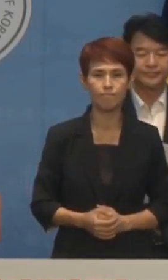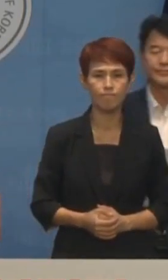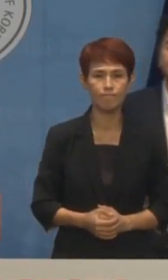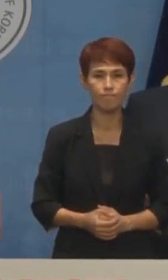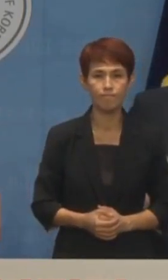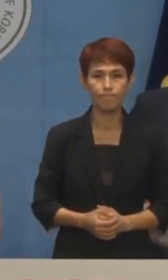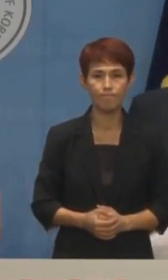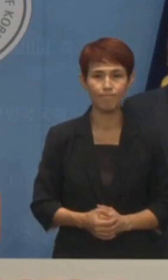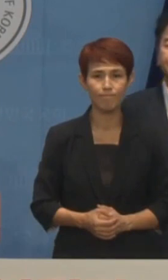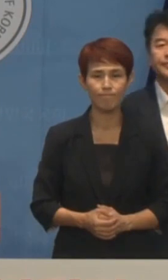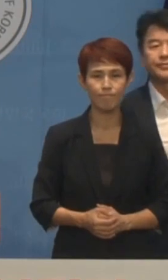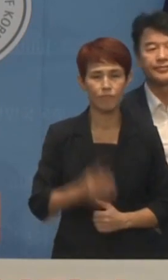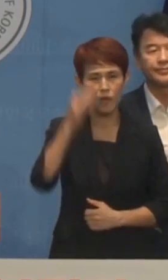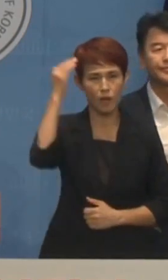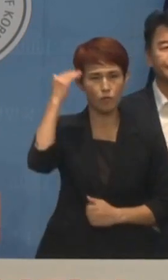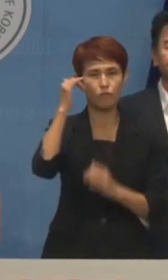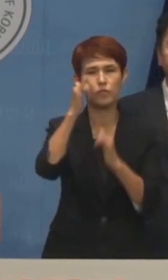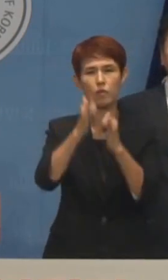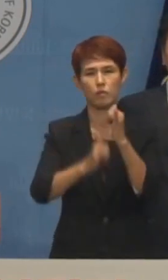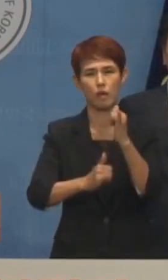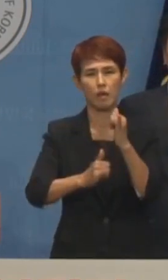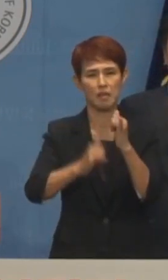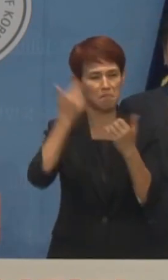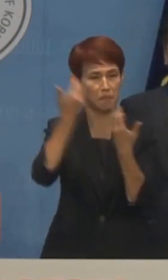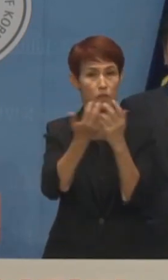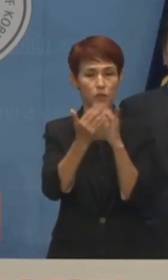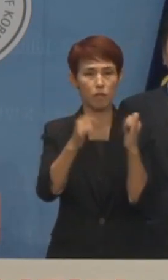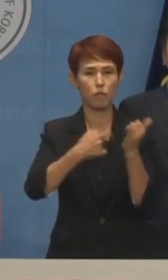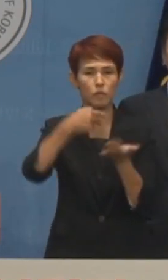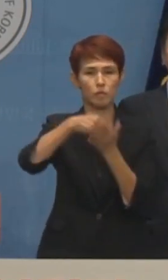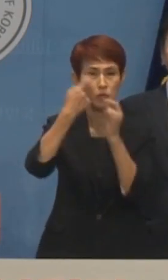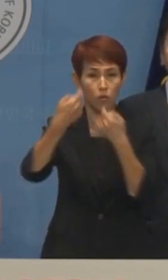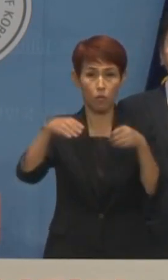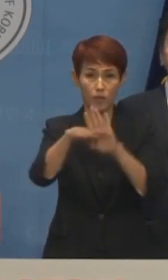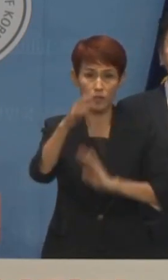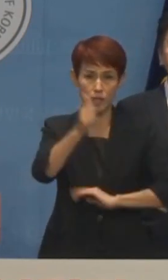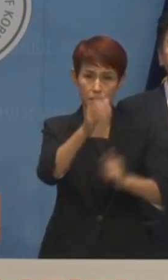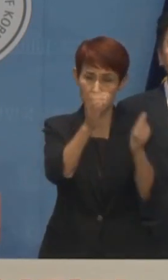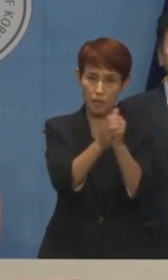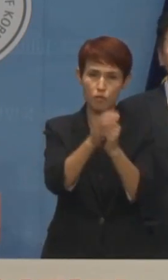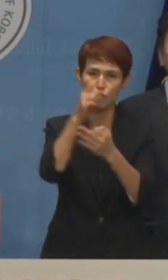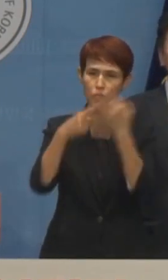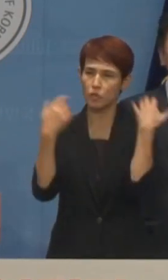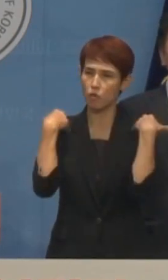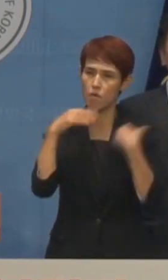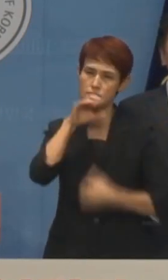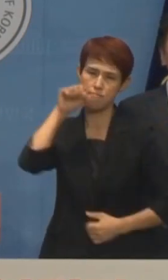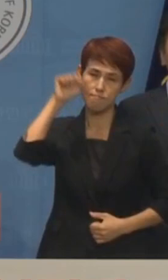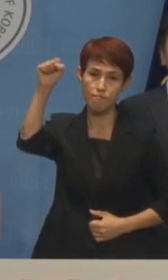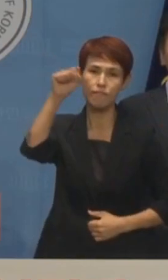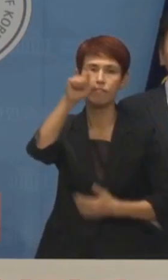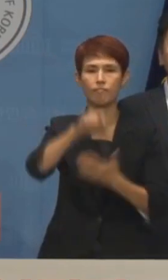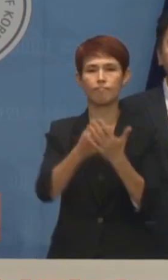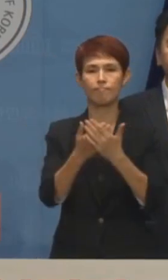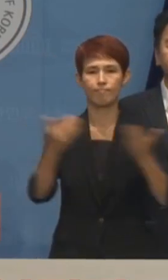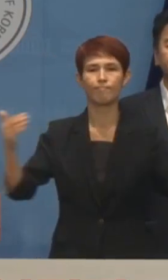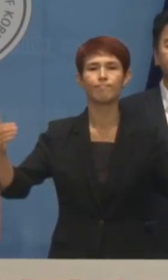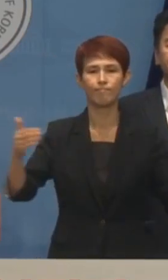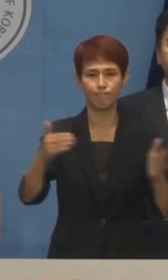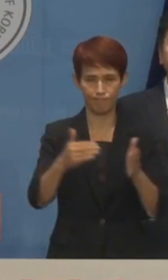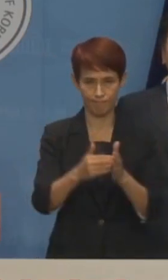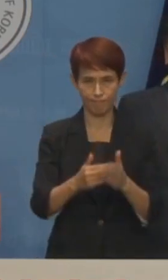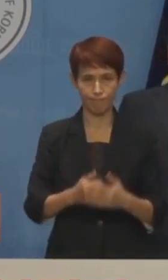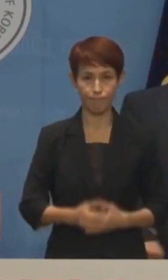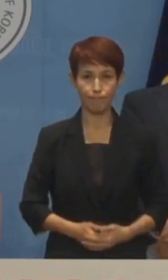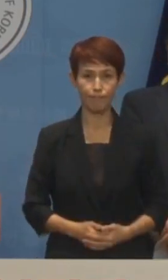네, 이것으로 대한민국 역사 부정자를 독립기념관장으로 임명한 윤석열 정권 규탄 기자회견을 마치도록 하겠습니다.